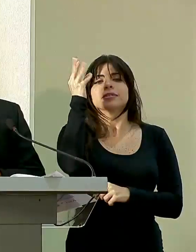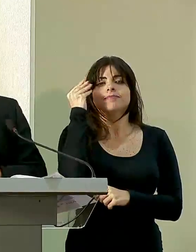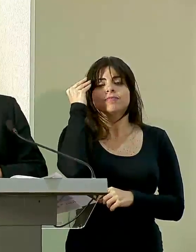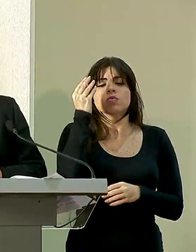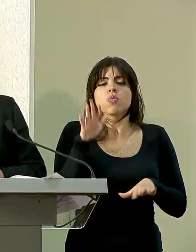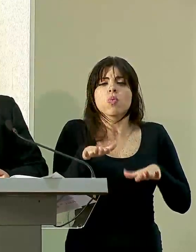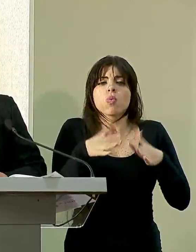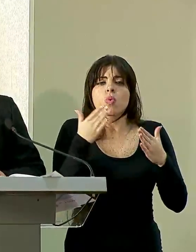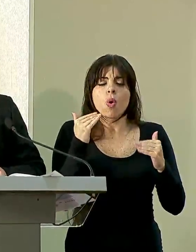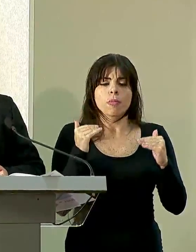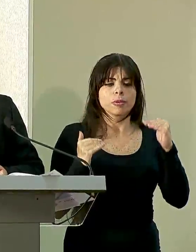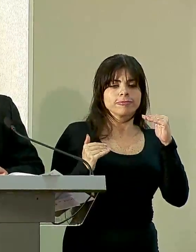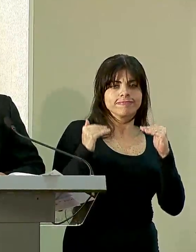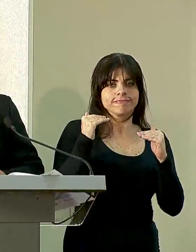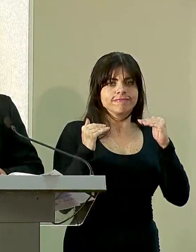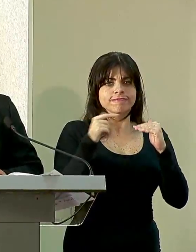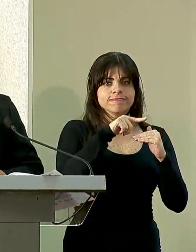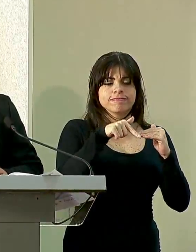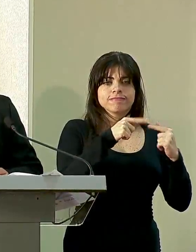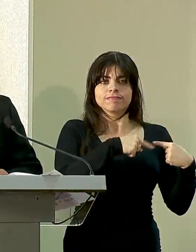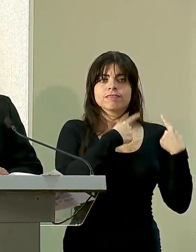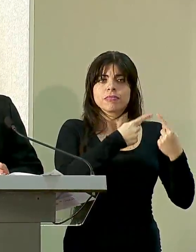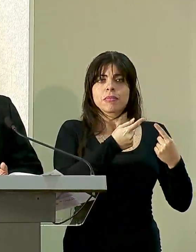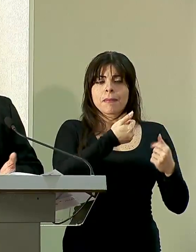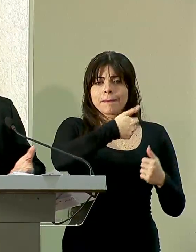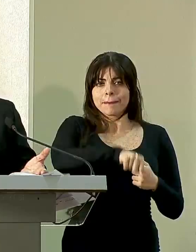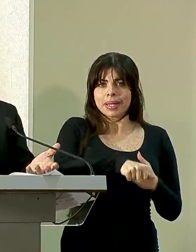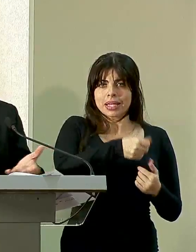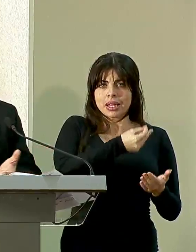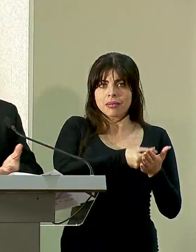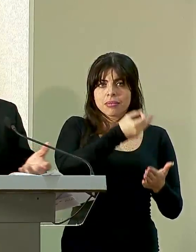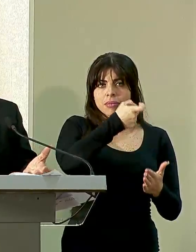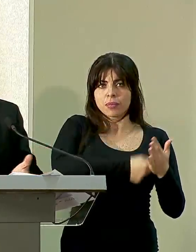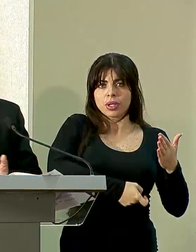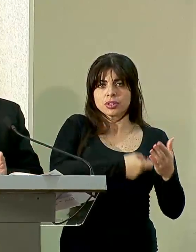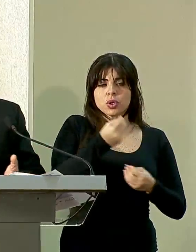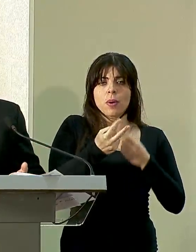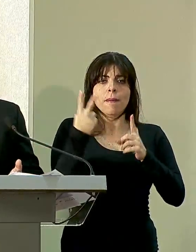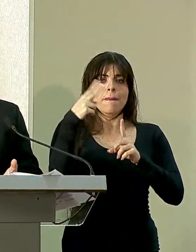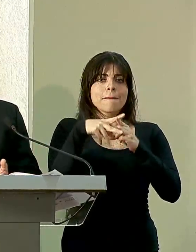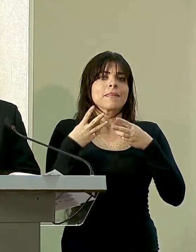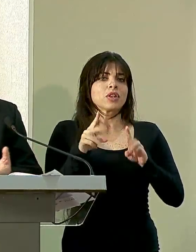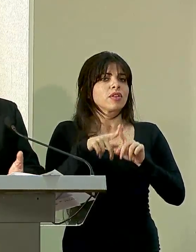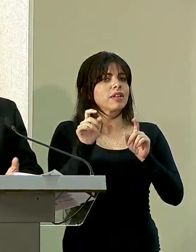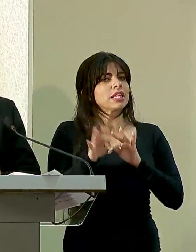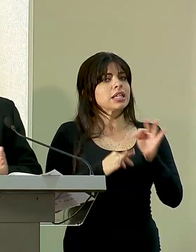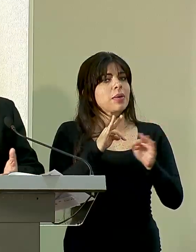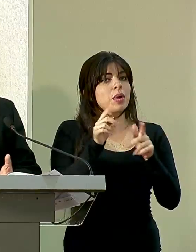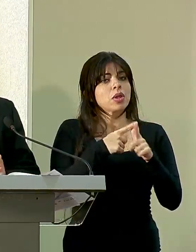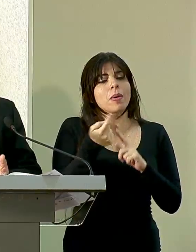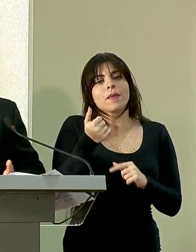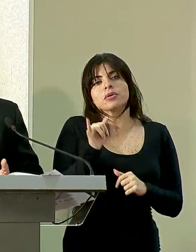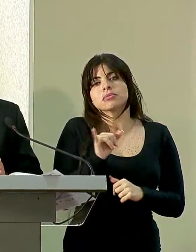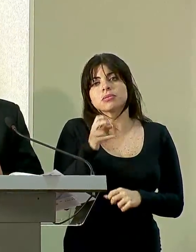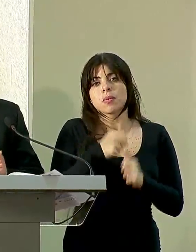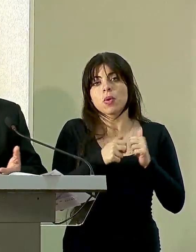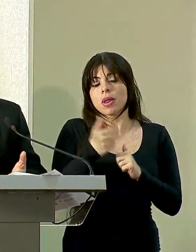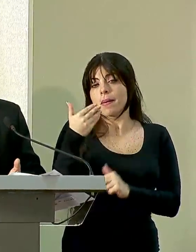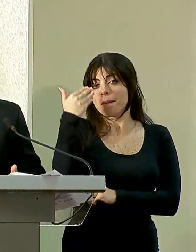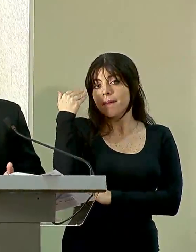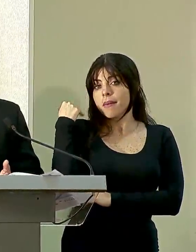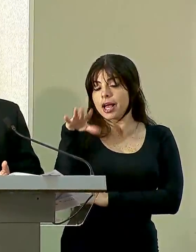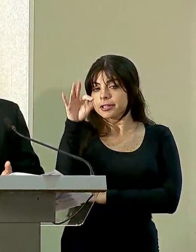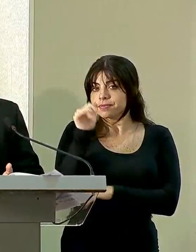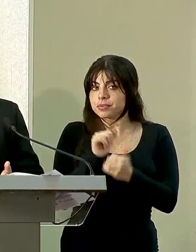en cómo compensamos la pérdida, ¿verdad?, fiscal cuando adoptamos medidas de diferente naturaleza. Es un poco el mismo problema que hemos